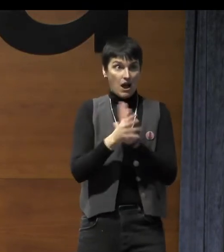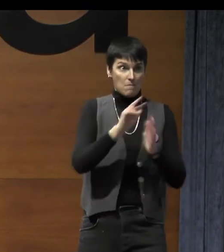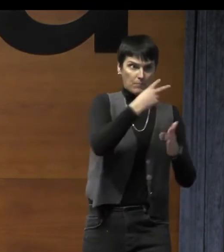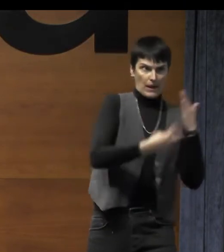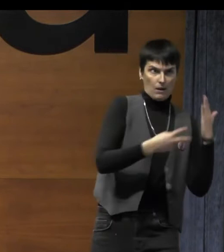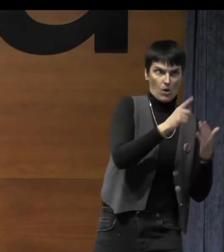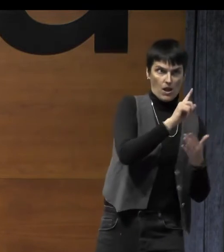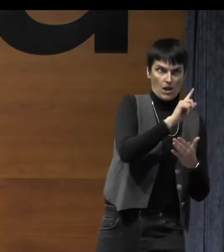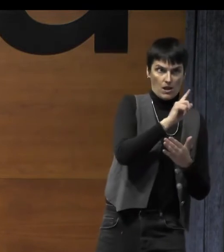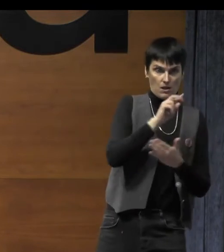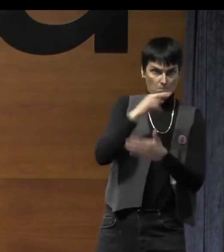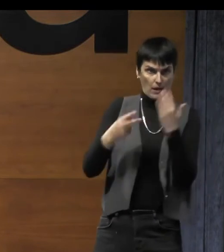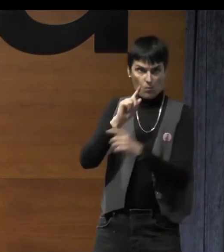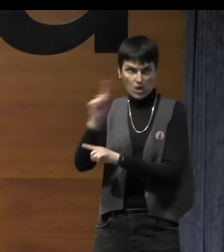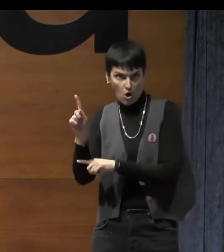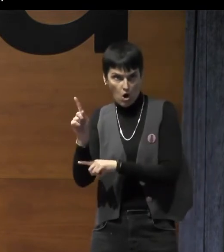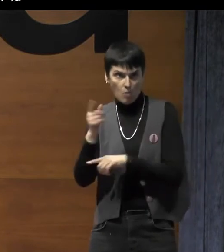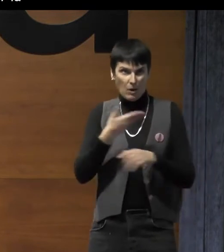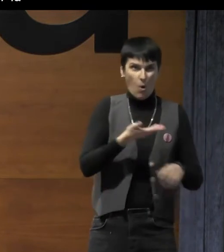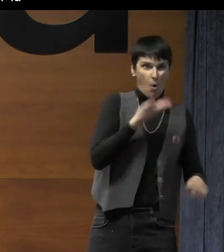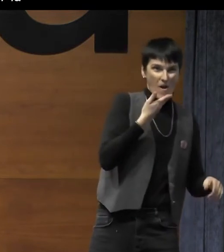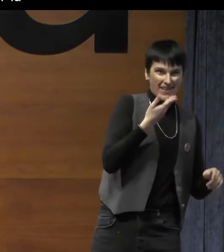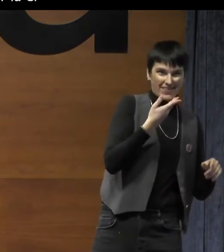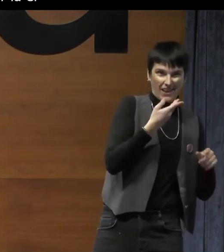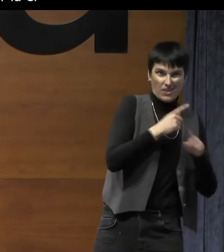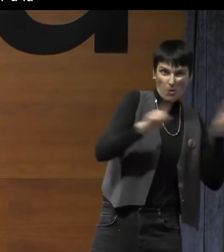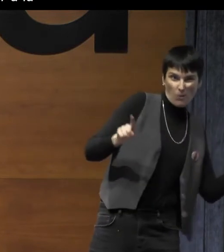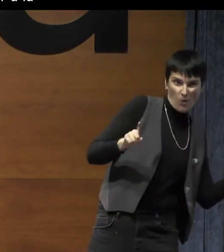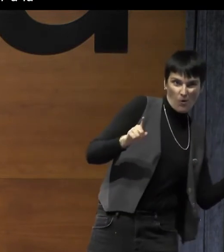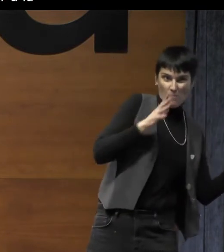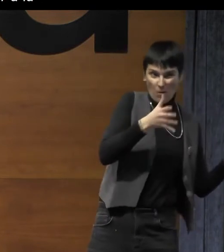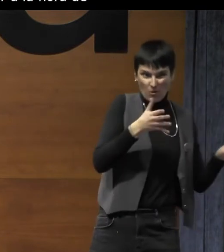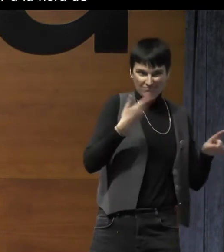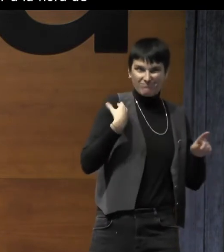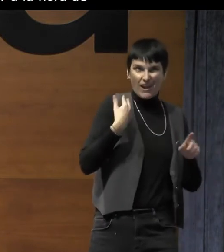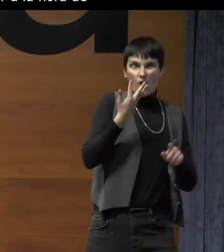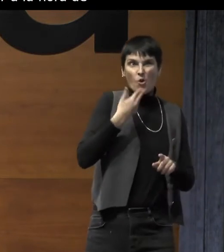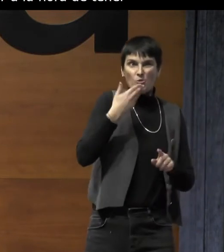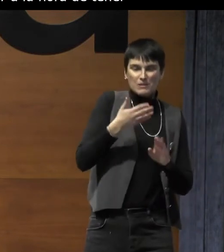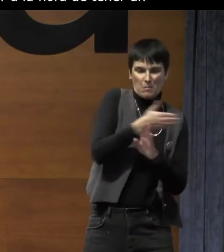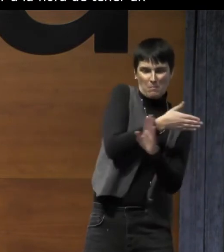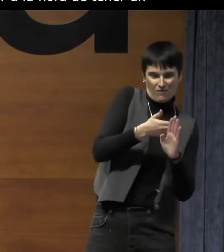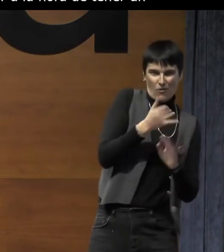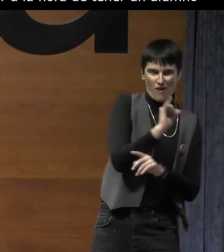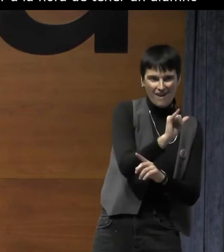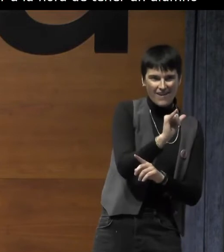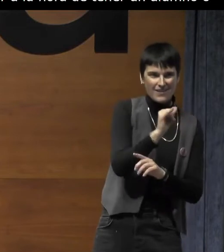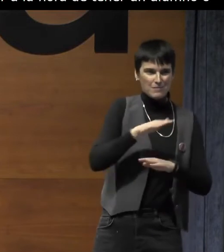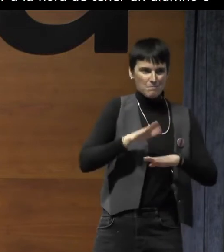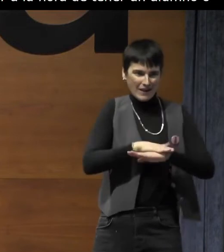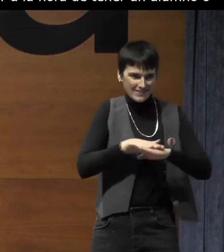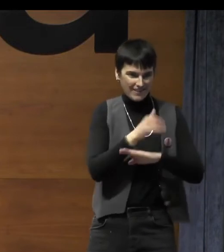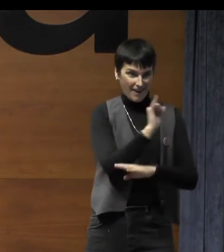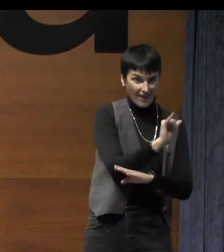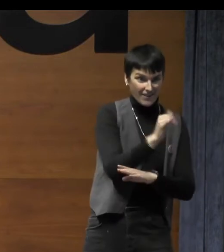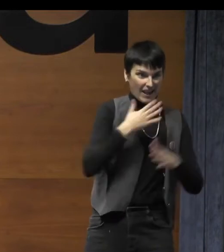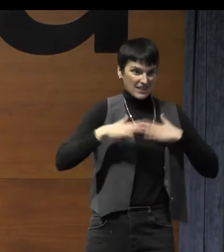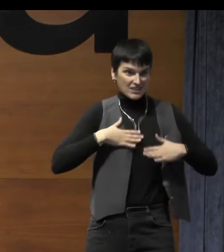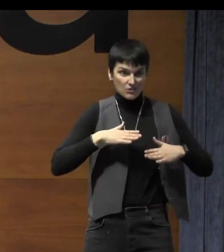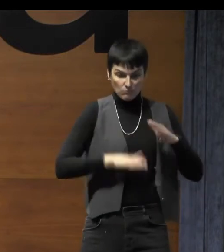hora de tener a una alumna o alumno coda en clase, porque quizás nos podamos ver en la situación